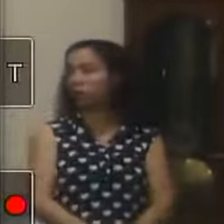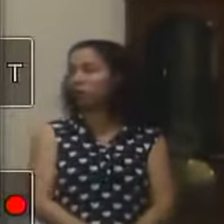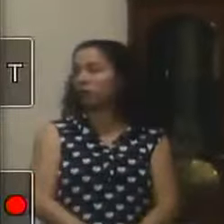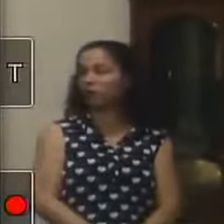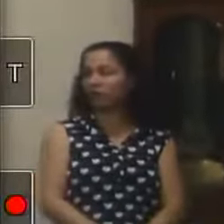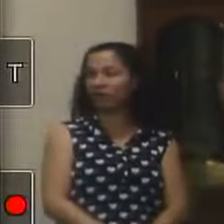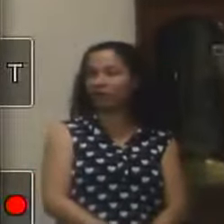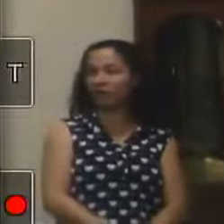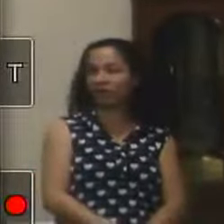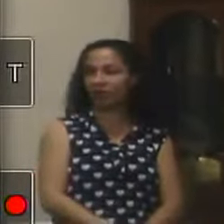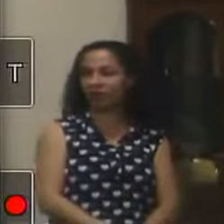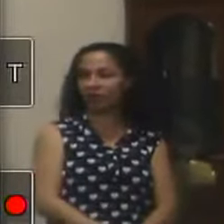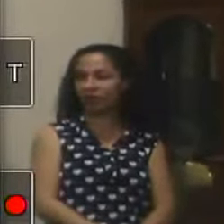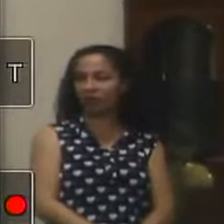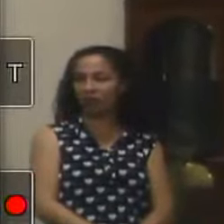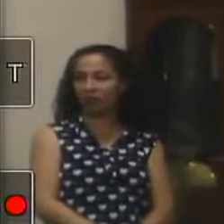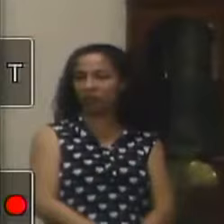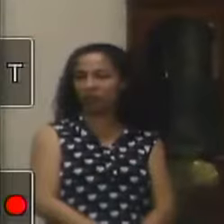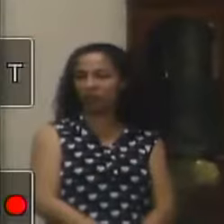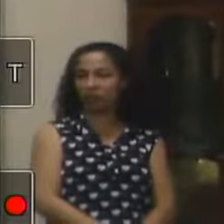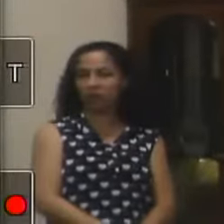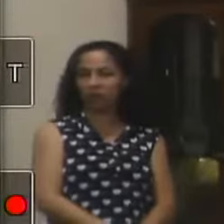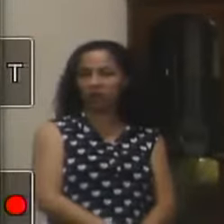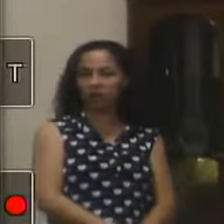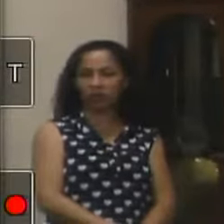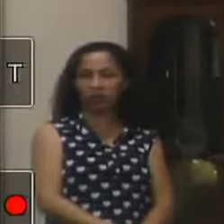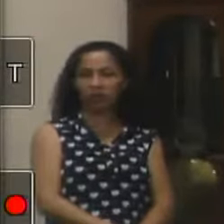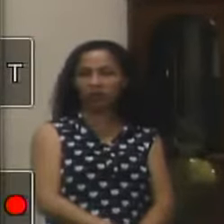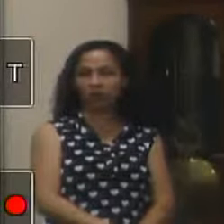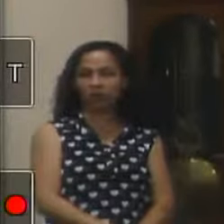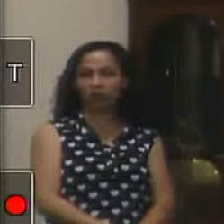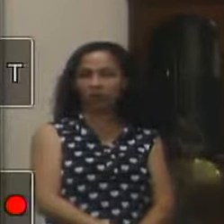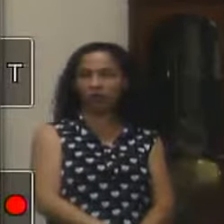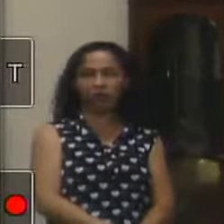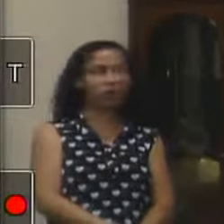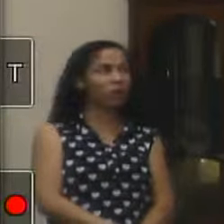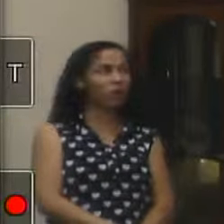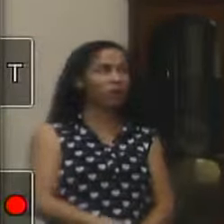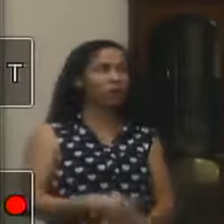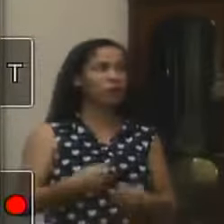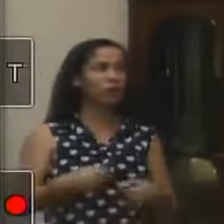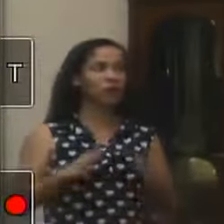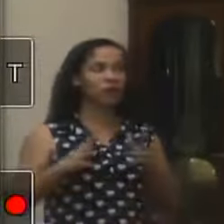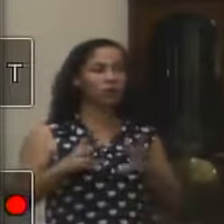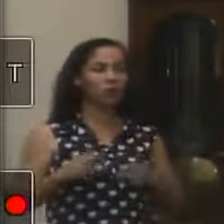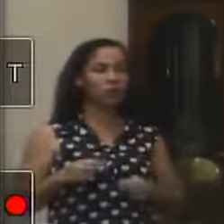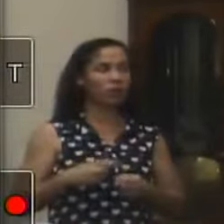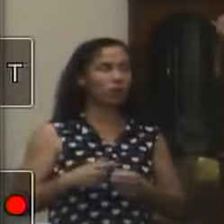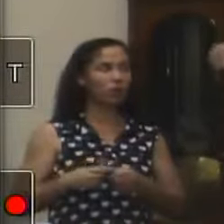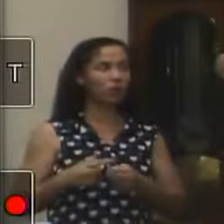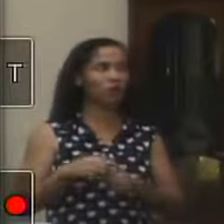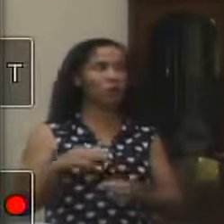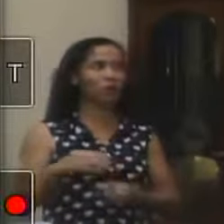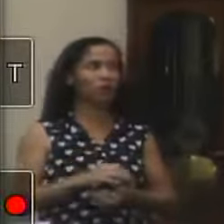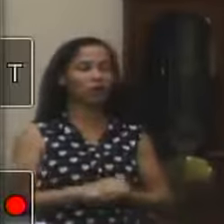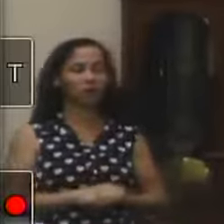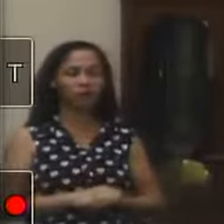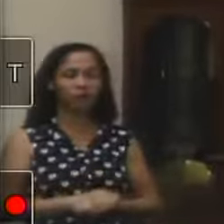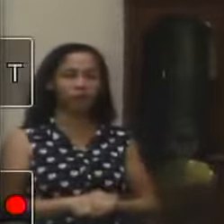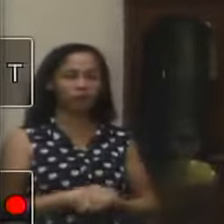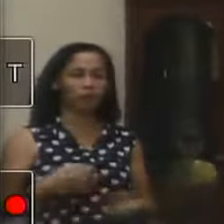Então, vereador Silvio, estou falando aqui sobre a limpeza, o mutirão que estou sugerindo para conservatório e para os bairros. A gente tem que passar a adotar isso, vereador